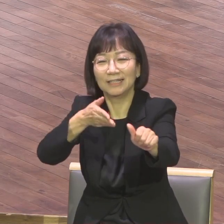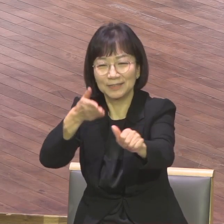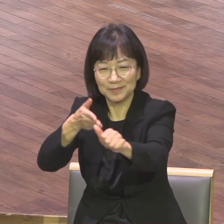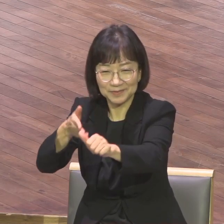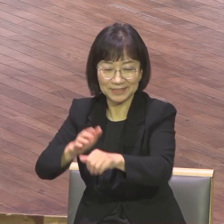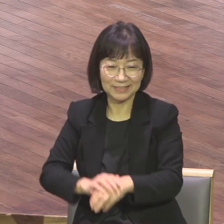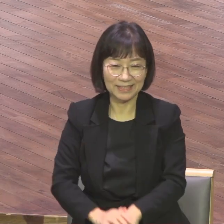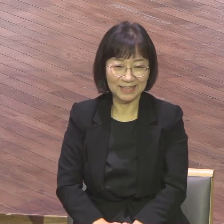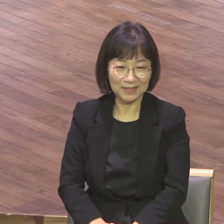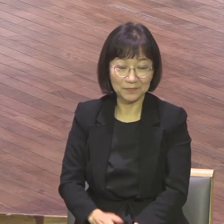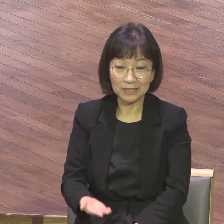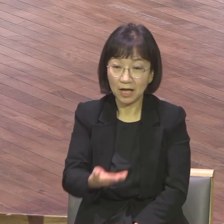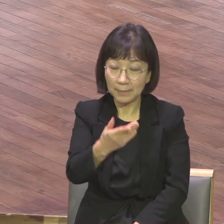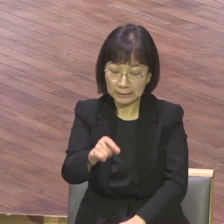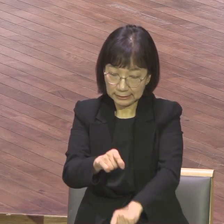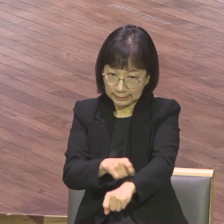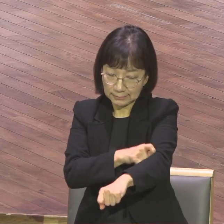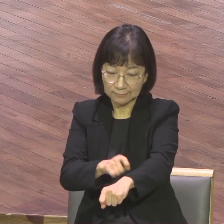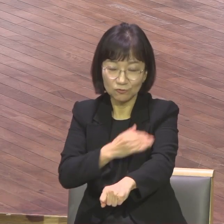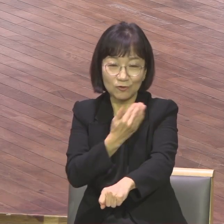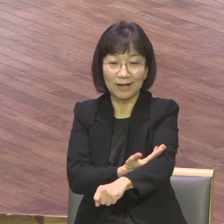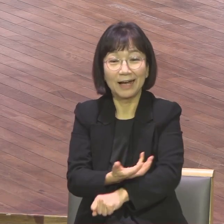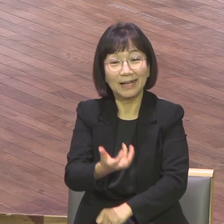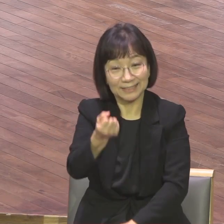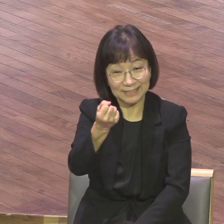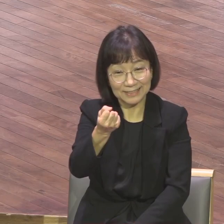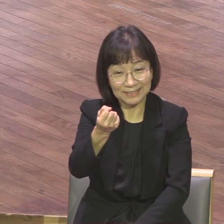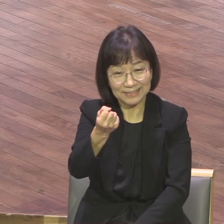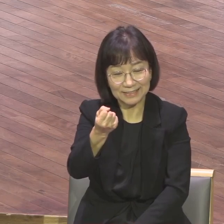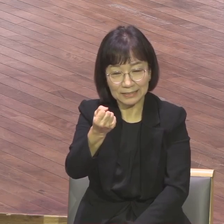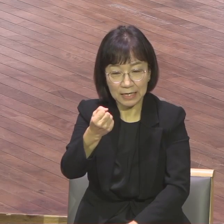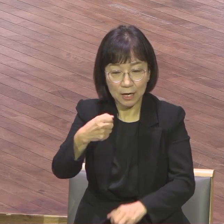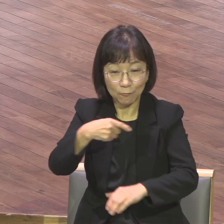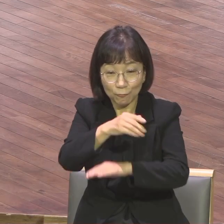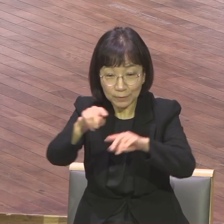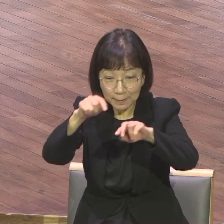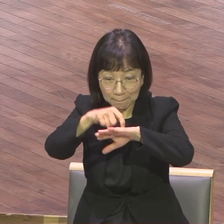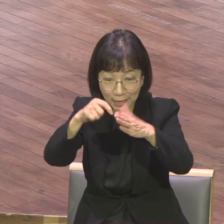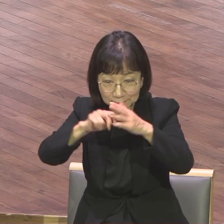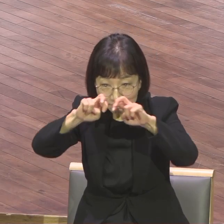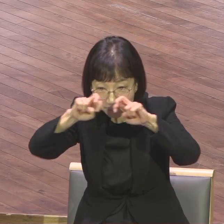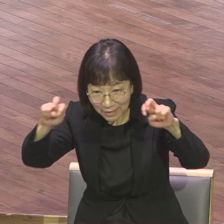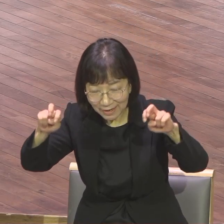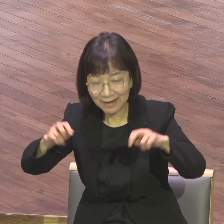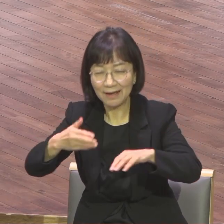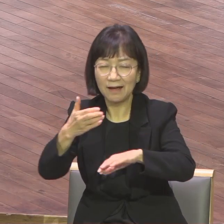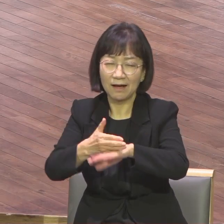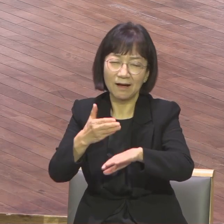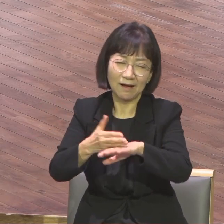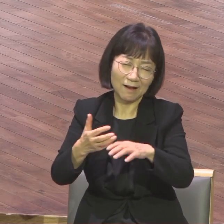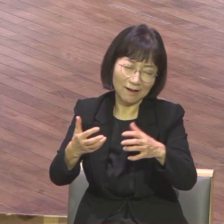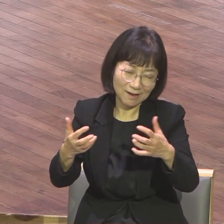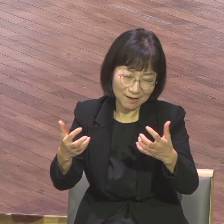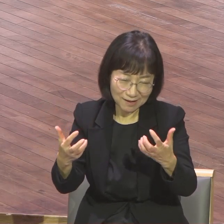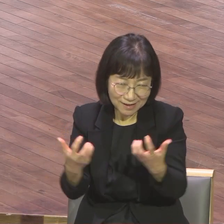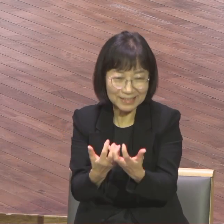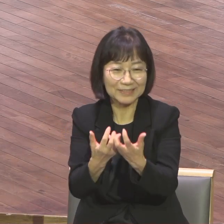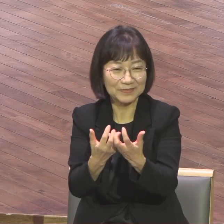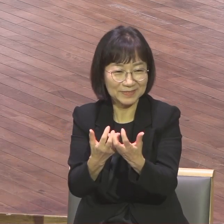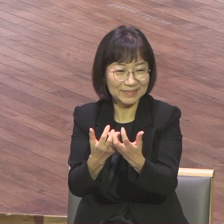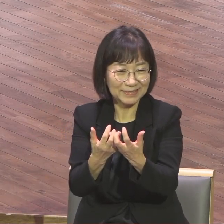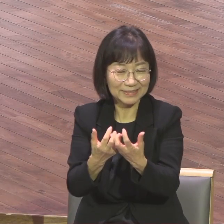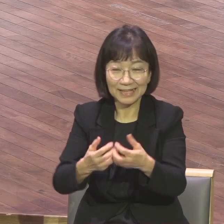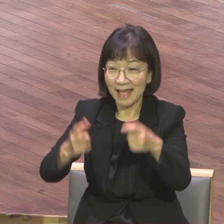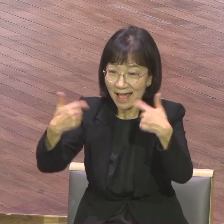산 소망의 특권을 가진 자의 가슴에는 뭐가 흘러넘쳐요? 감사가 흘러넘쳐요. 산 소망이 있으니까